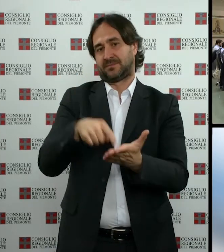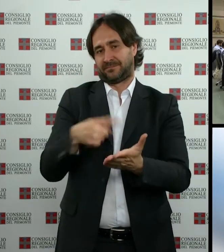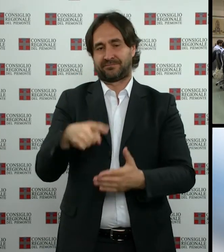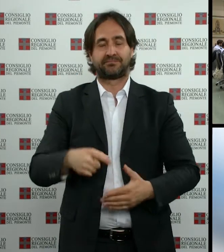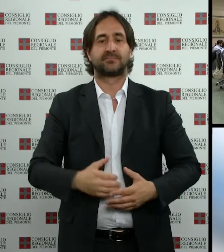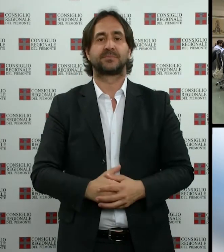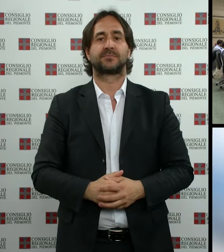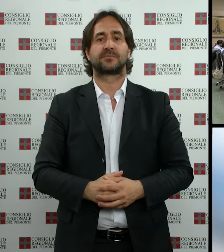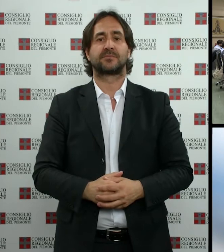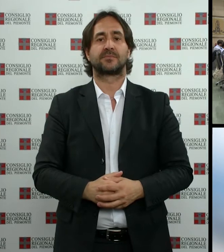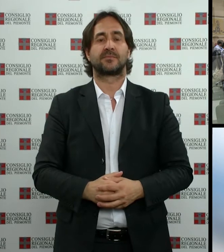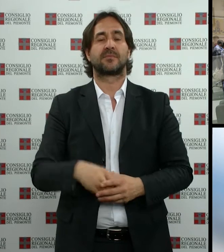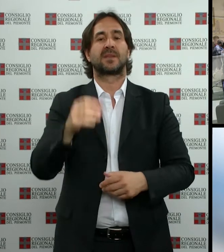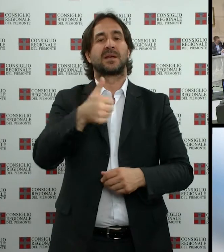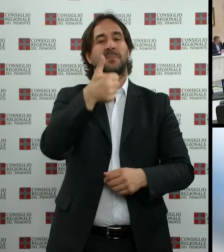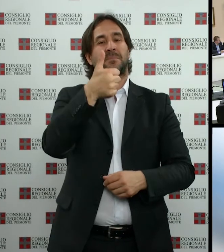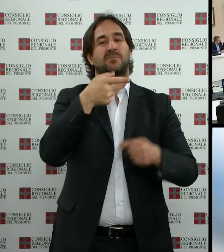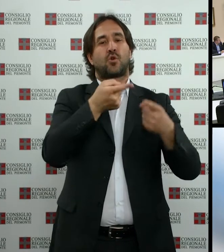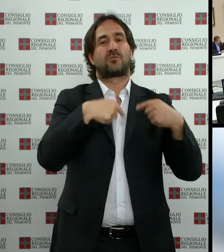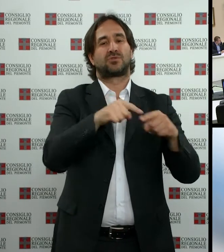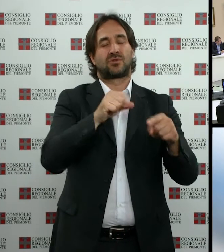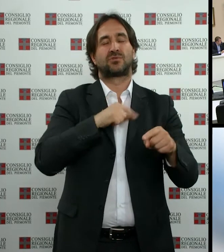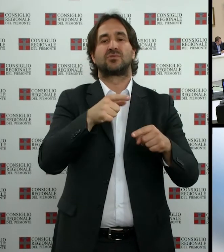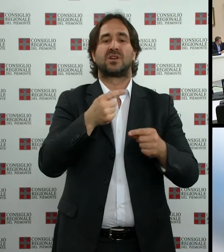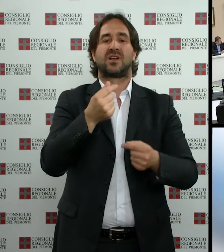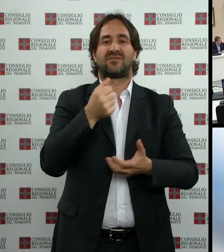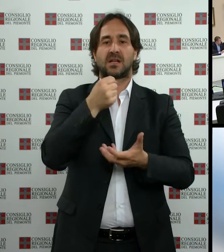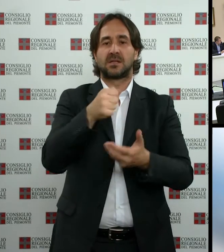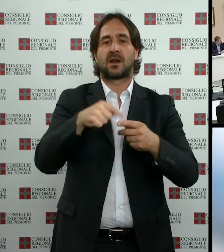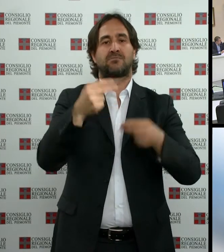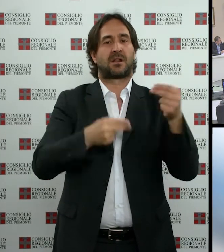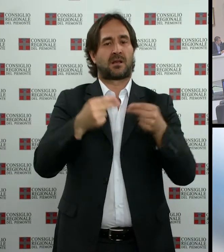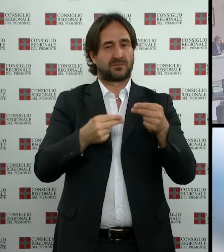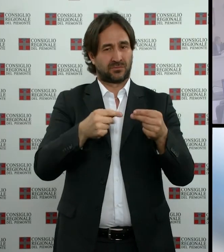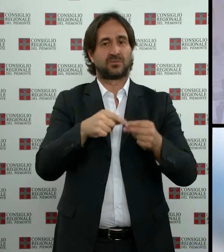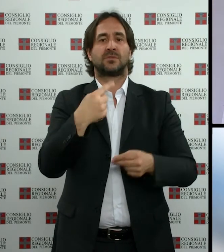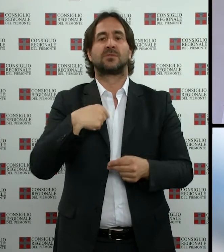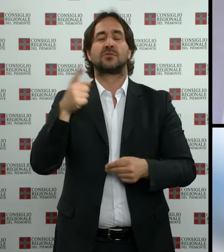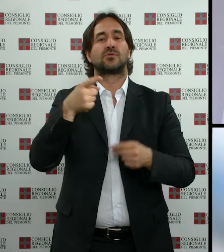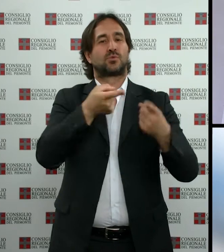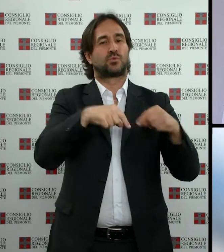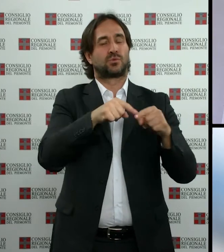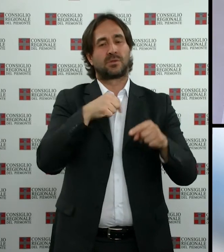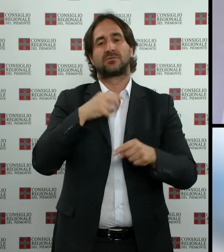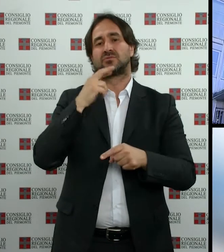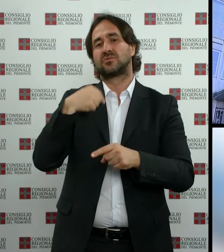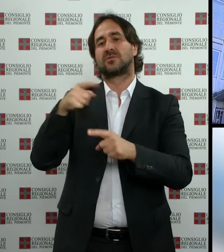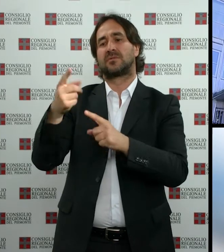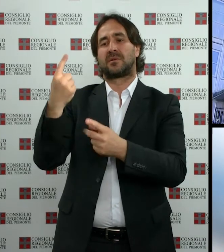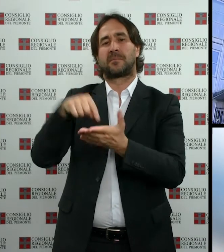Prosegue in prima commissione l'esame di finanziaria e bilancio regionale. La Giunta ha presentato il piano di alienazione e valorizzazione del patrimonio